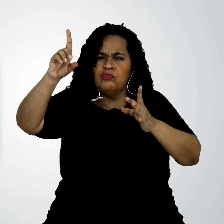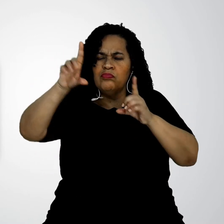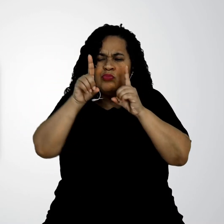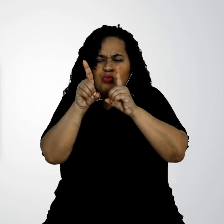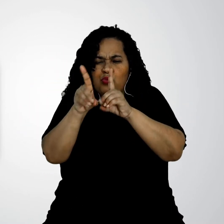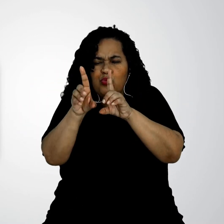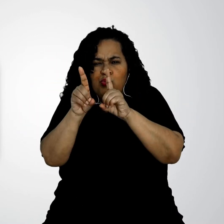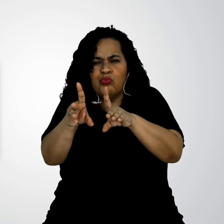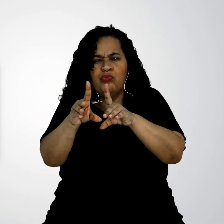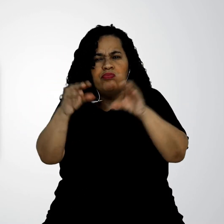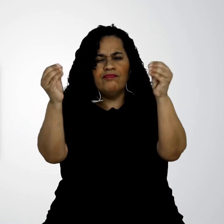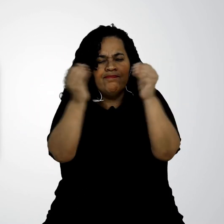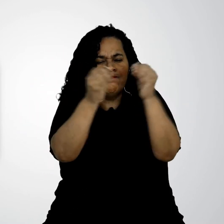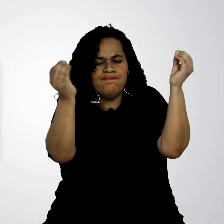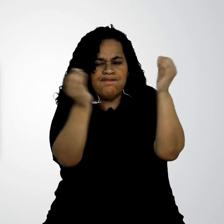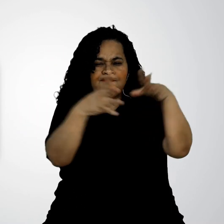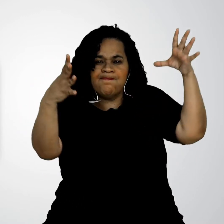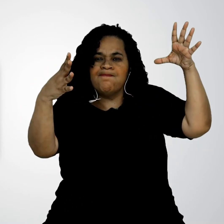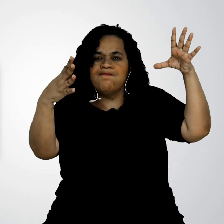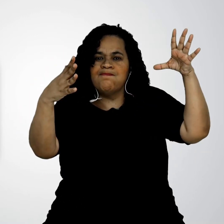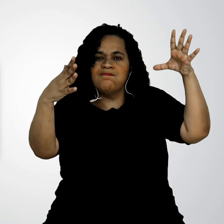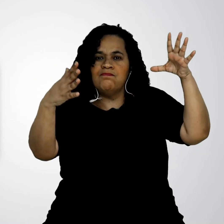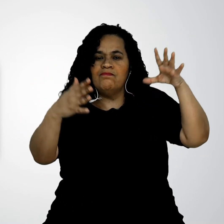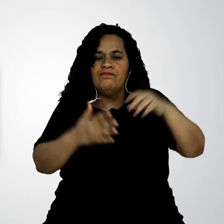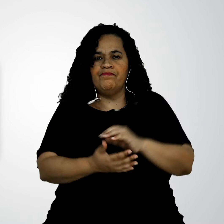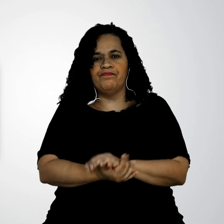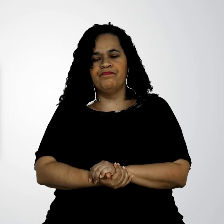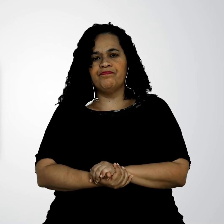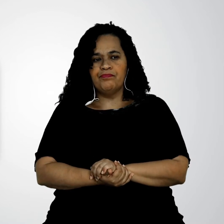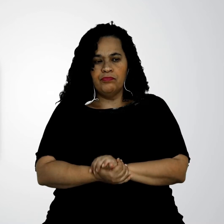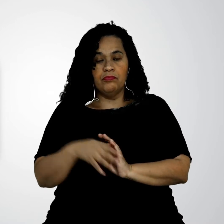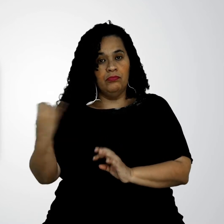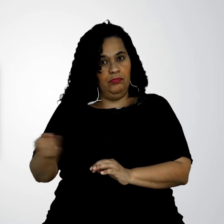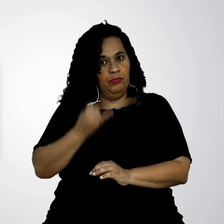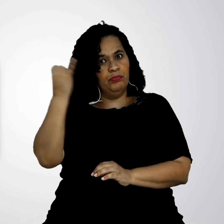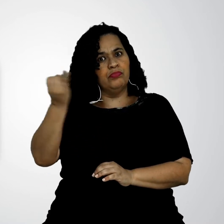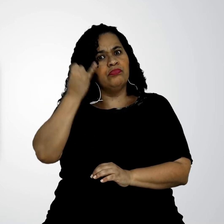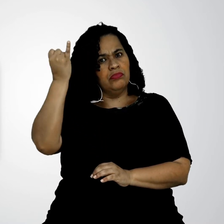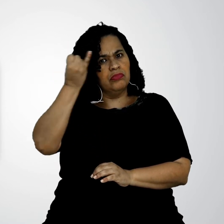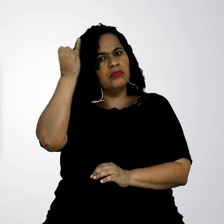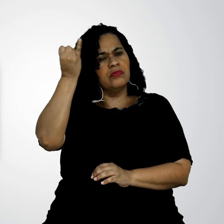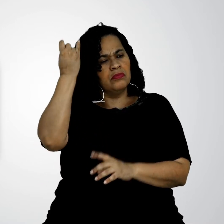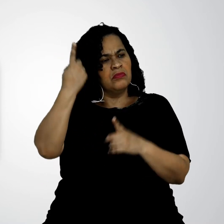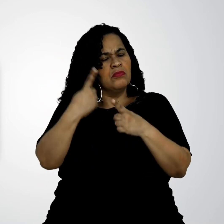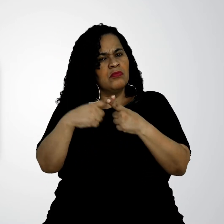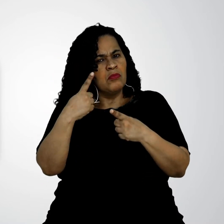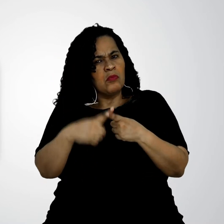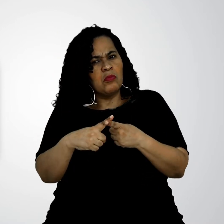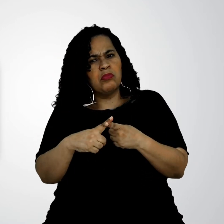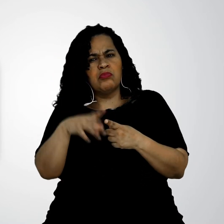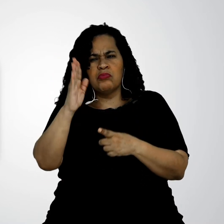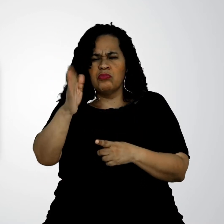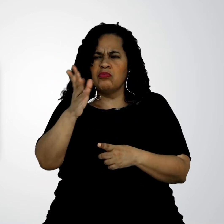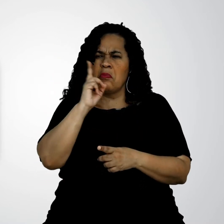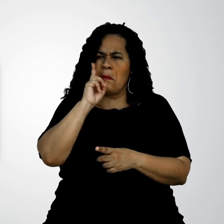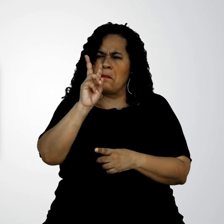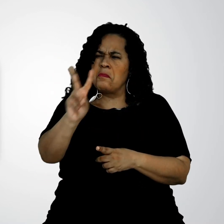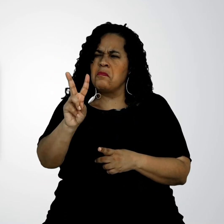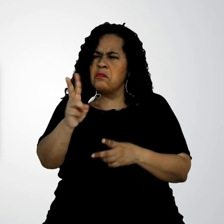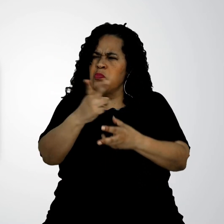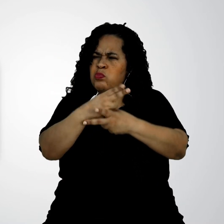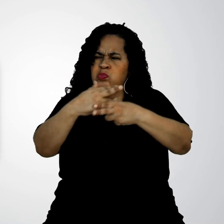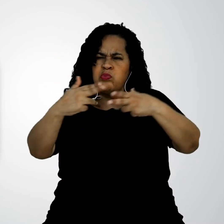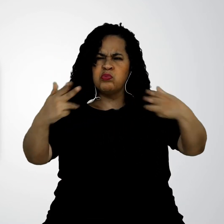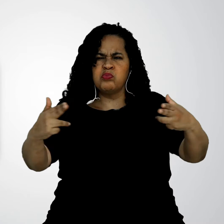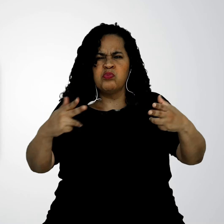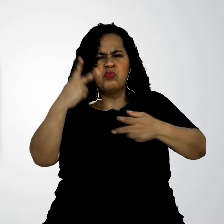da criação sobre o gênero? Importante isso, porque eu acho que diante de tantas vozes, né, que a gente tem a Sim.